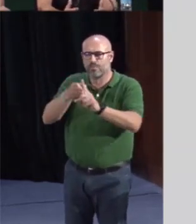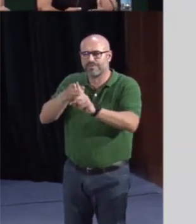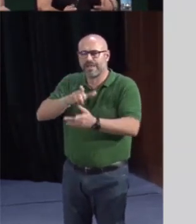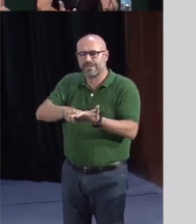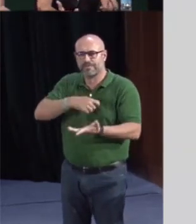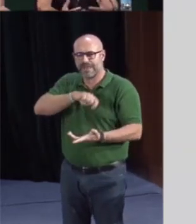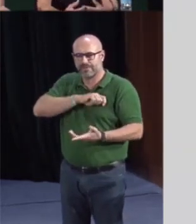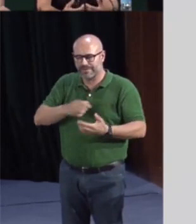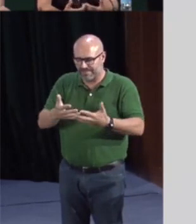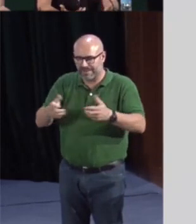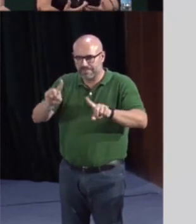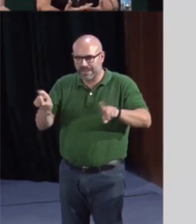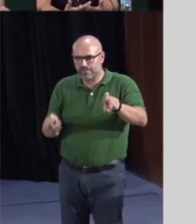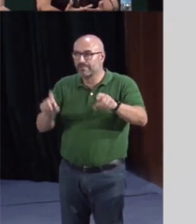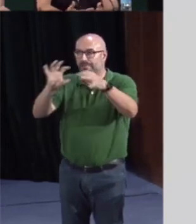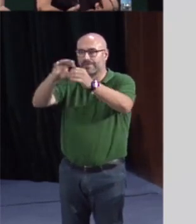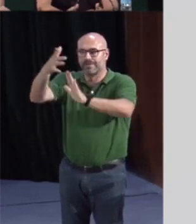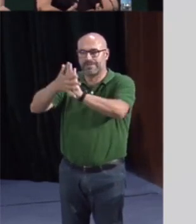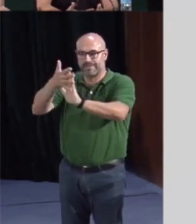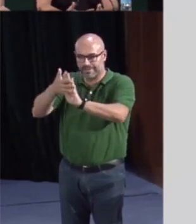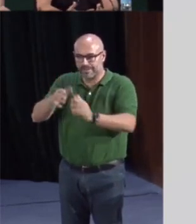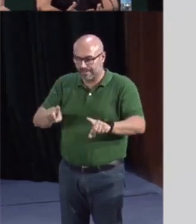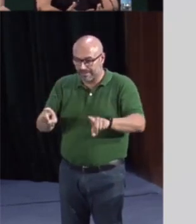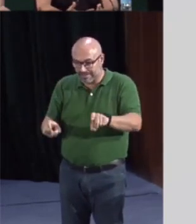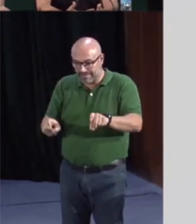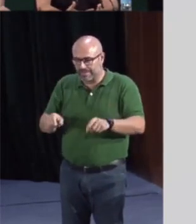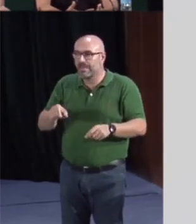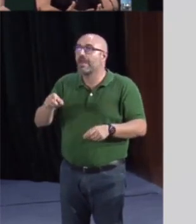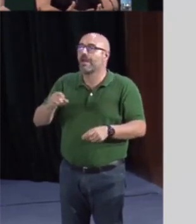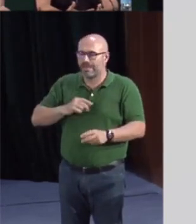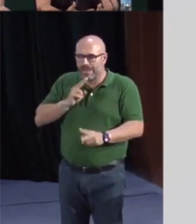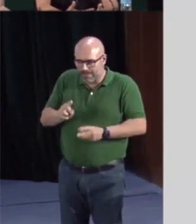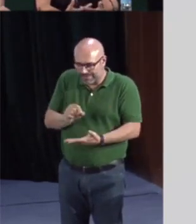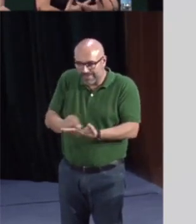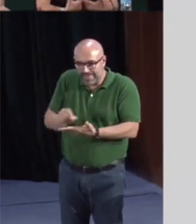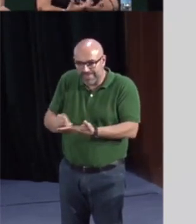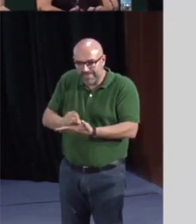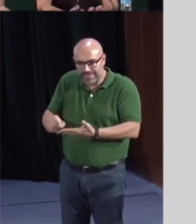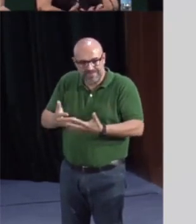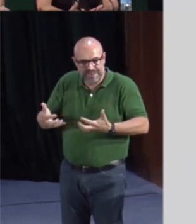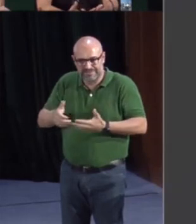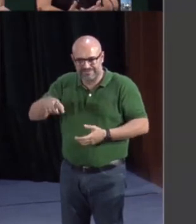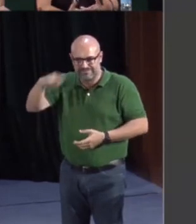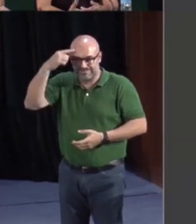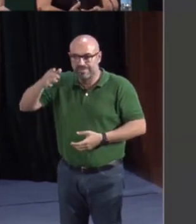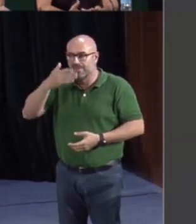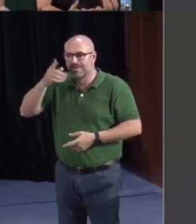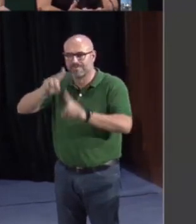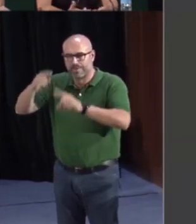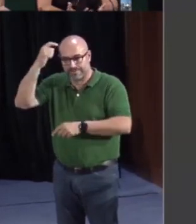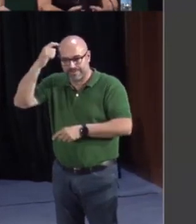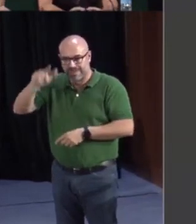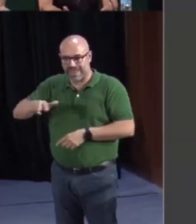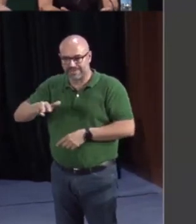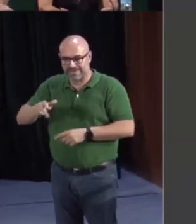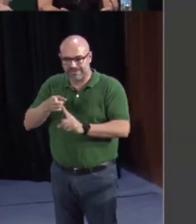antes. Nosotros proponíamos un texto signado, pero sí es cierto que las preguntas se las formulábamos a través de la lengua española. Por tanto,